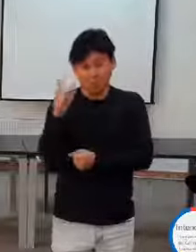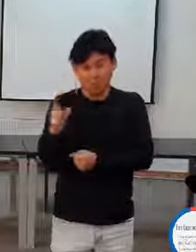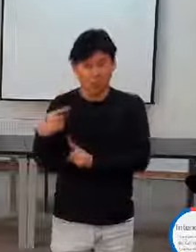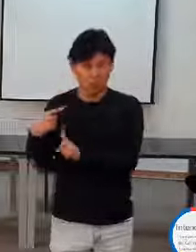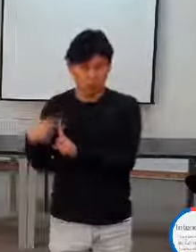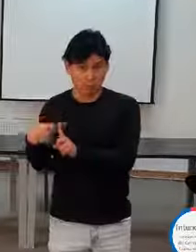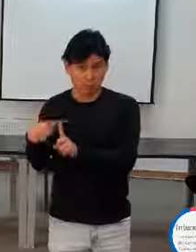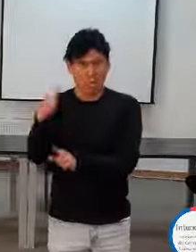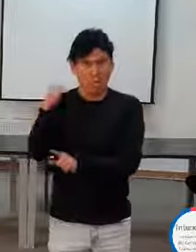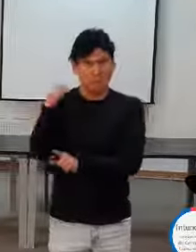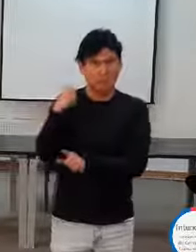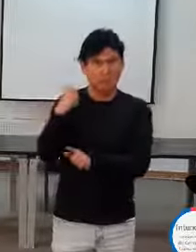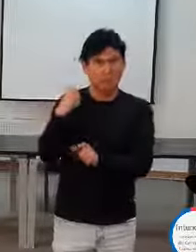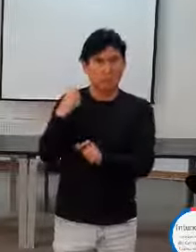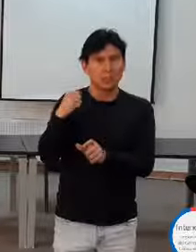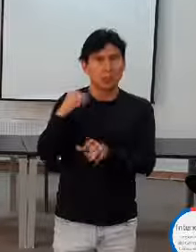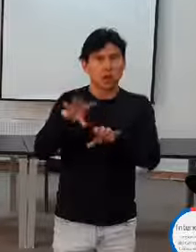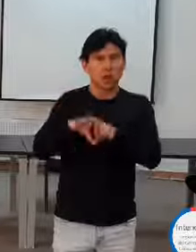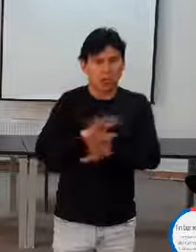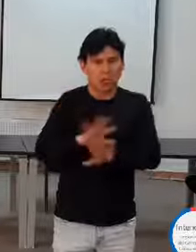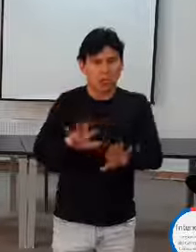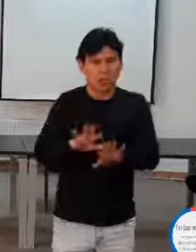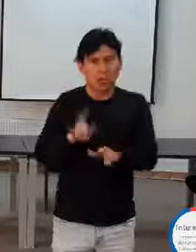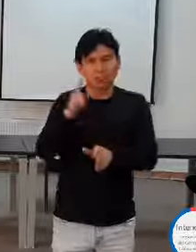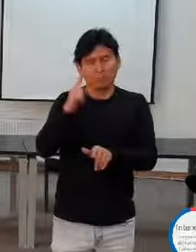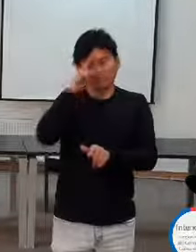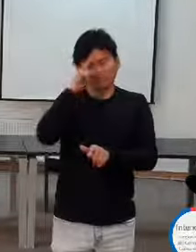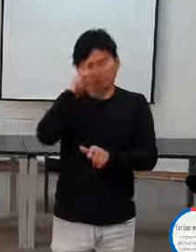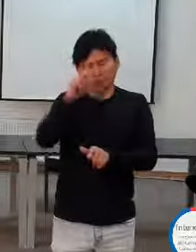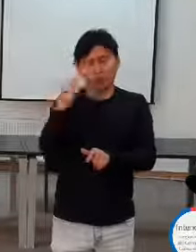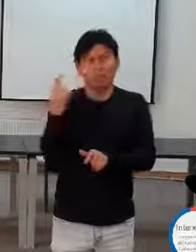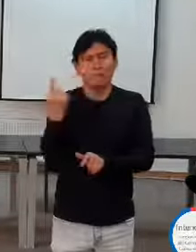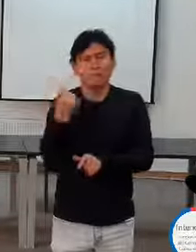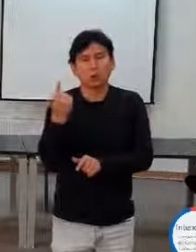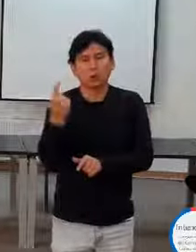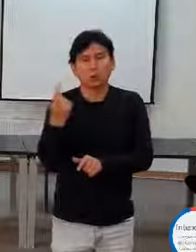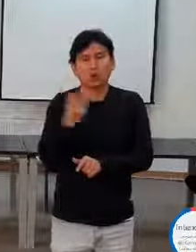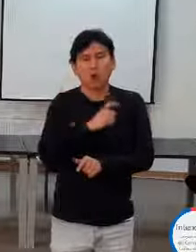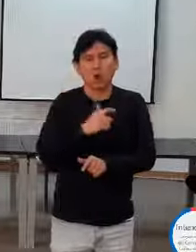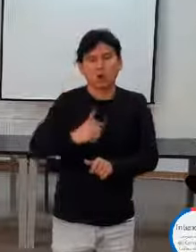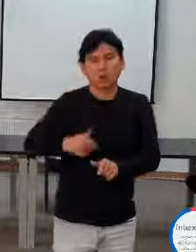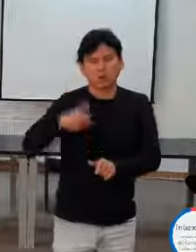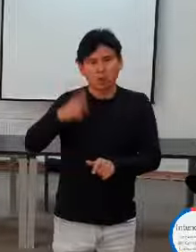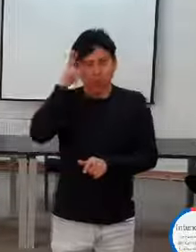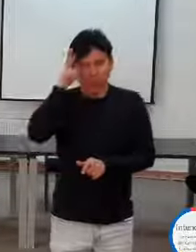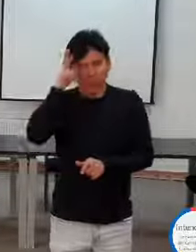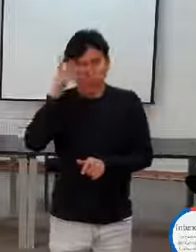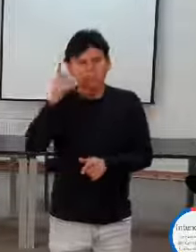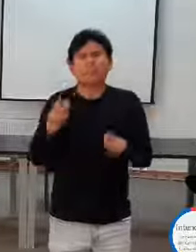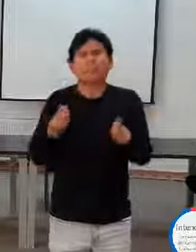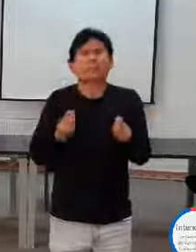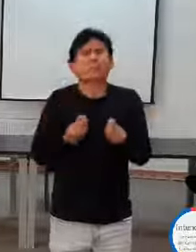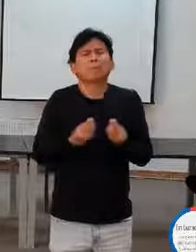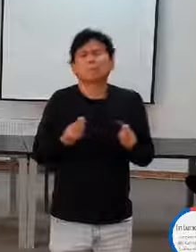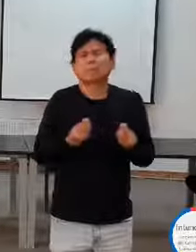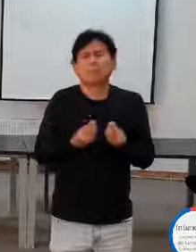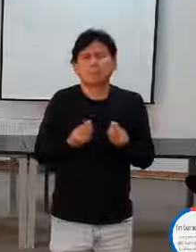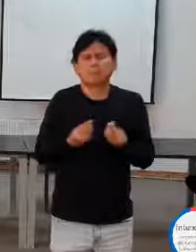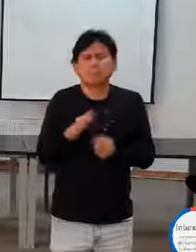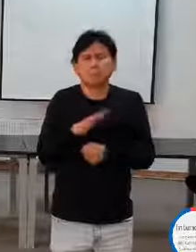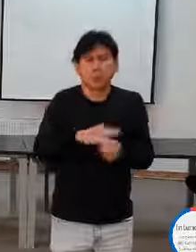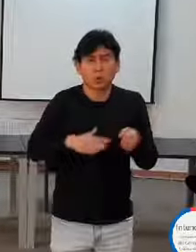Ayer no se quiso confirmar cuál era la situación particular que ocurría con el gobernador aquí en Coyhaique. ¿Qué es lo que pasa con su